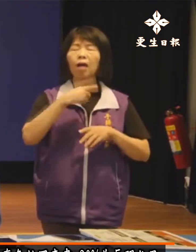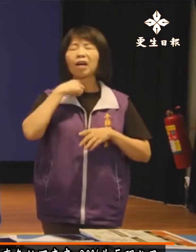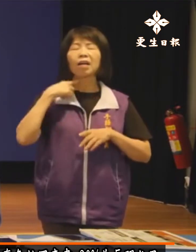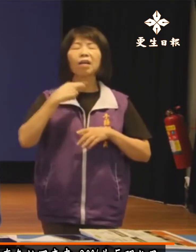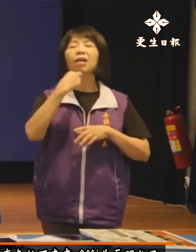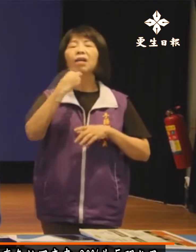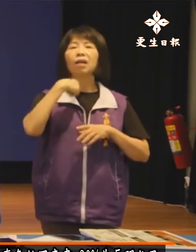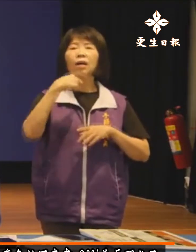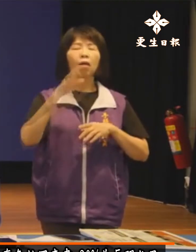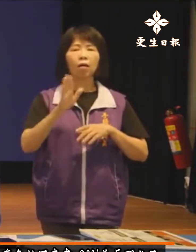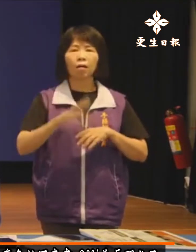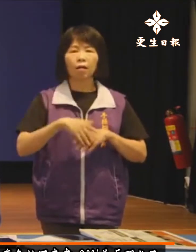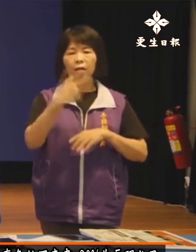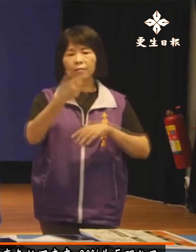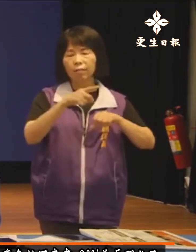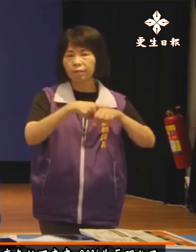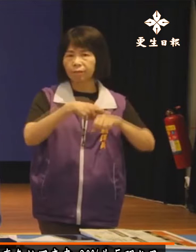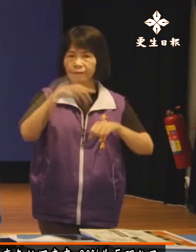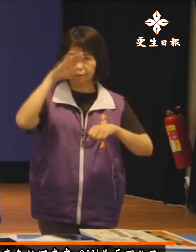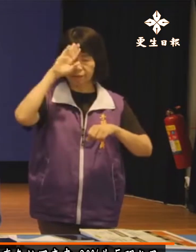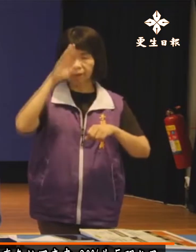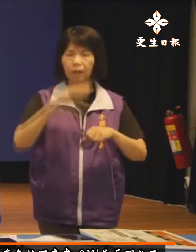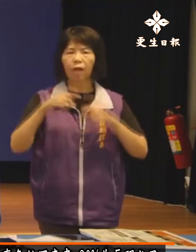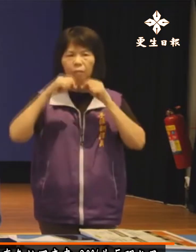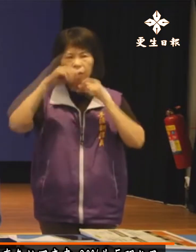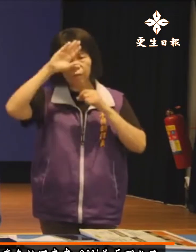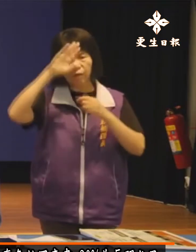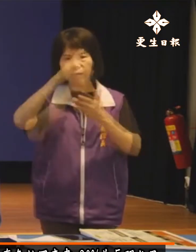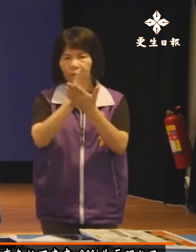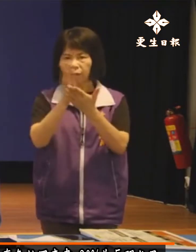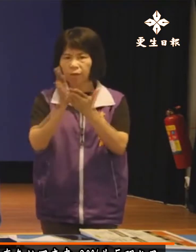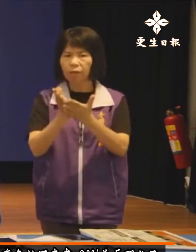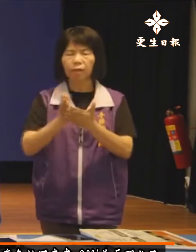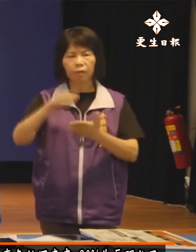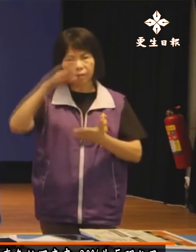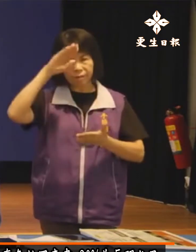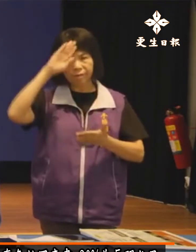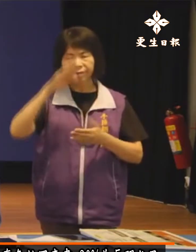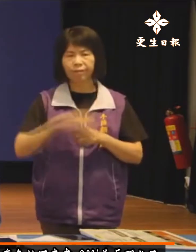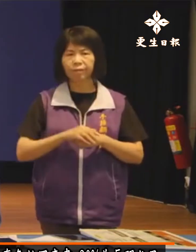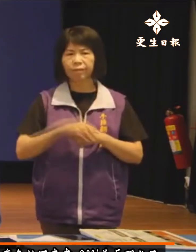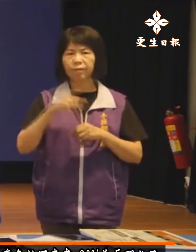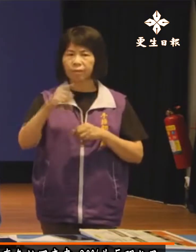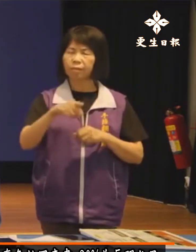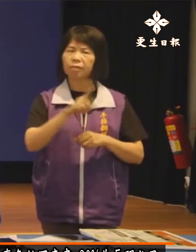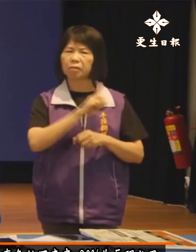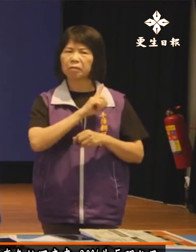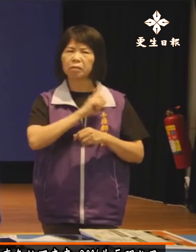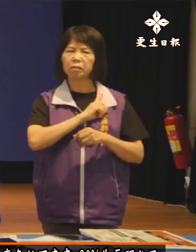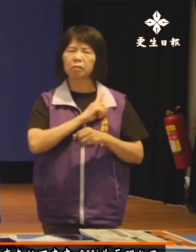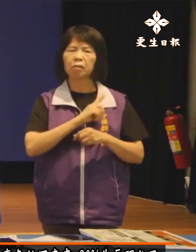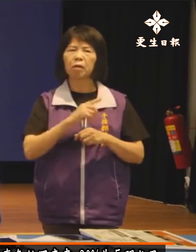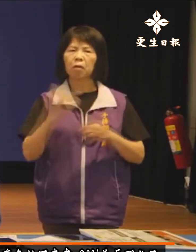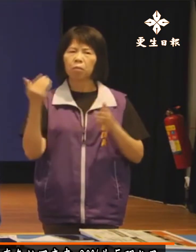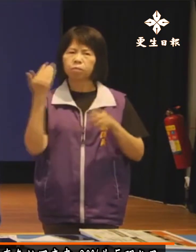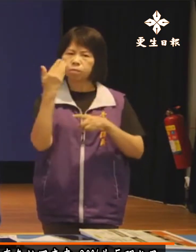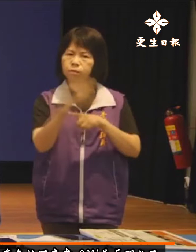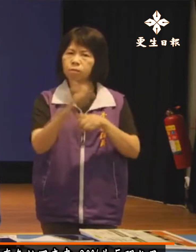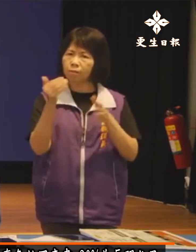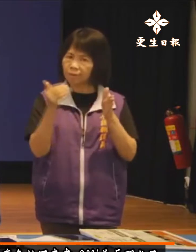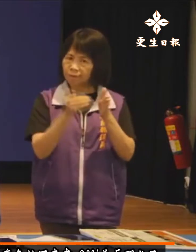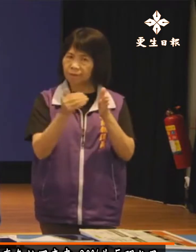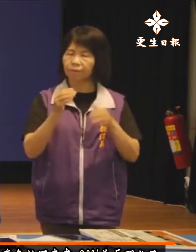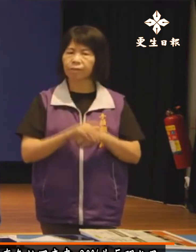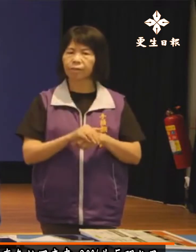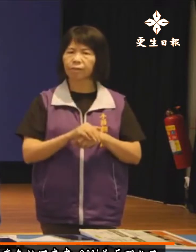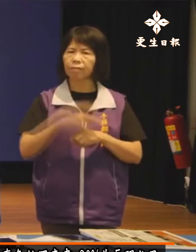救了。也就是说，他们因为着慢性的疾病，因为一些像癌症啊等等的这些疾病呢，所以他已经走到